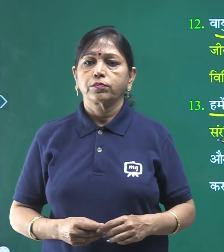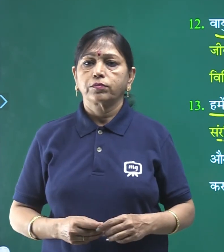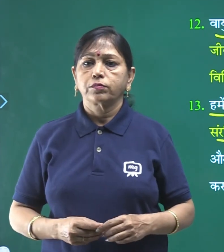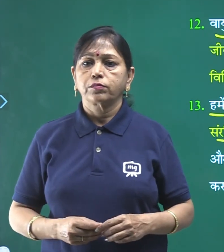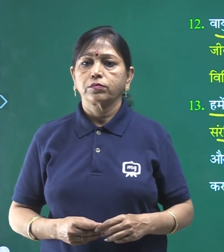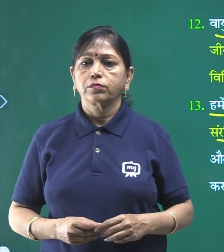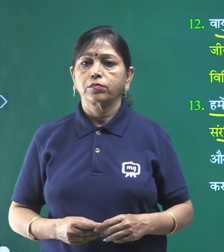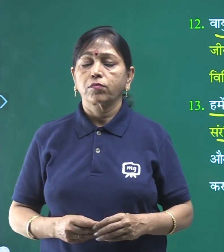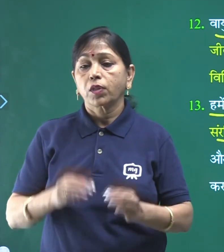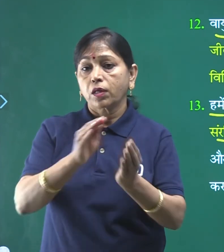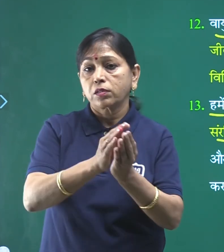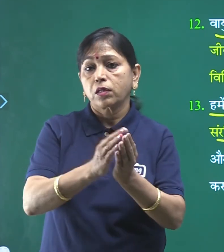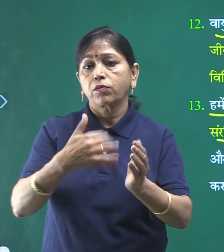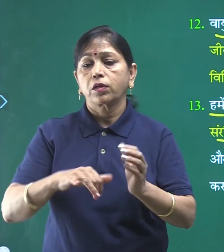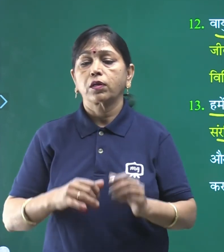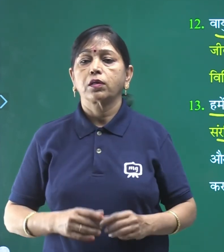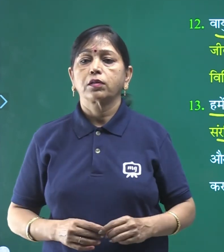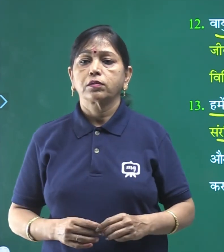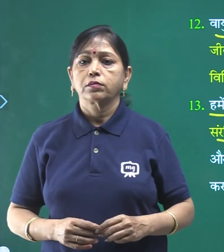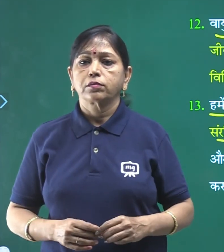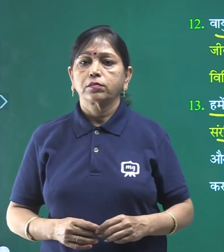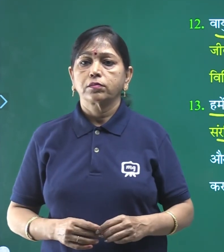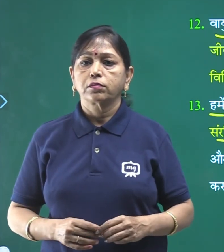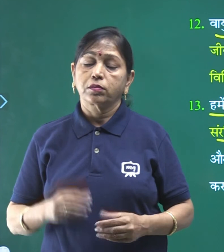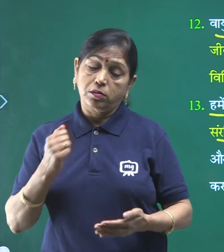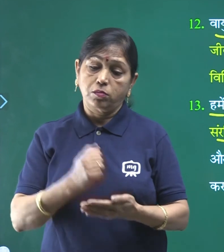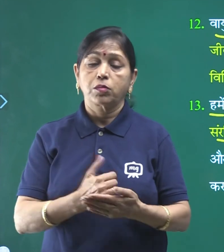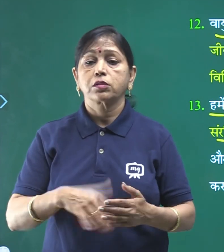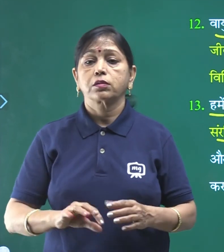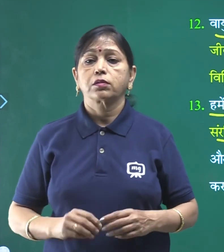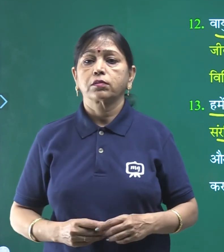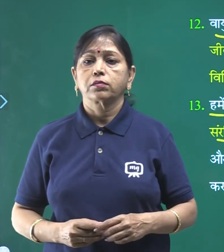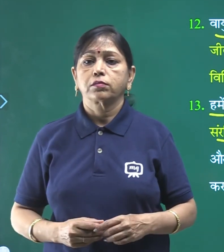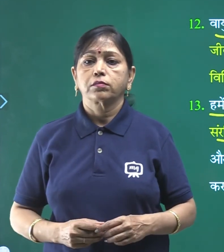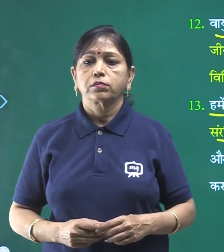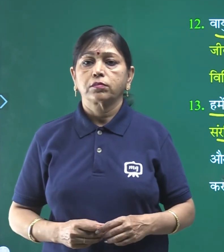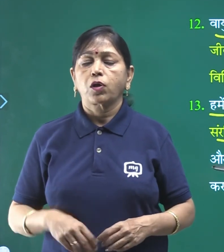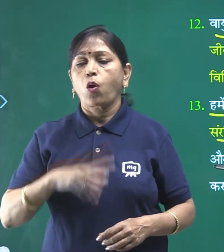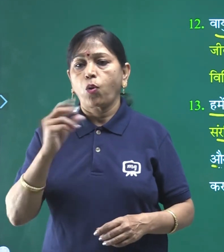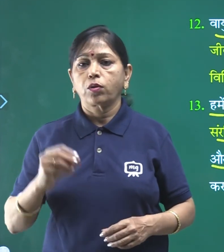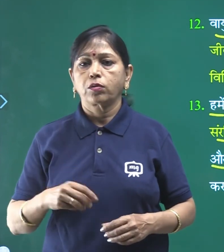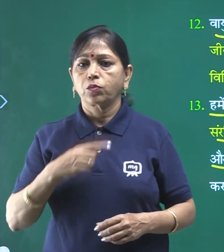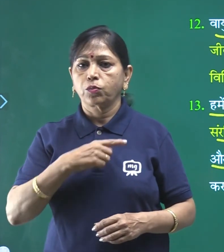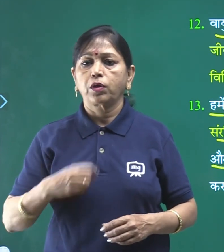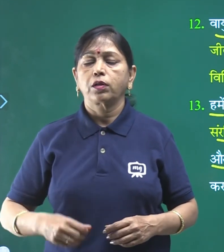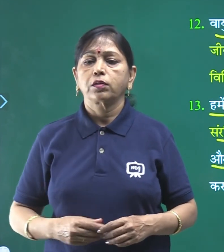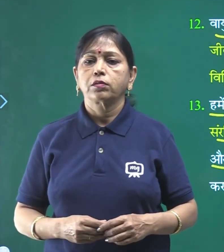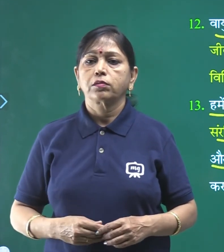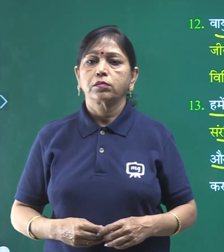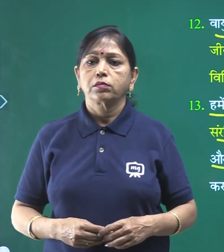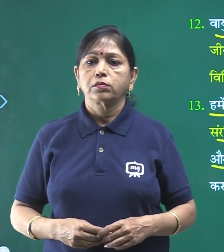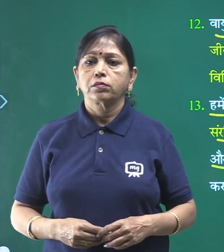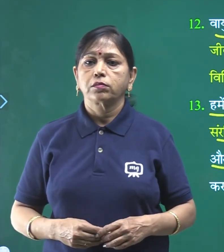संरक्षित रखने की आवश्यकता है हैं और उन्हें